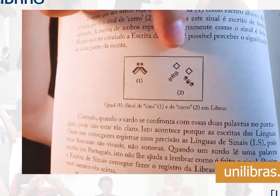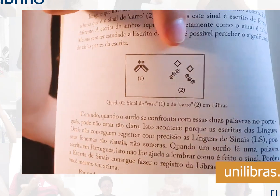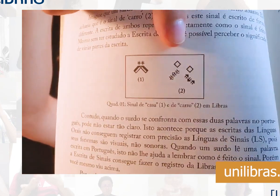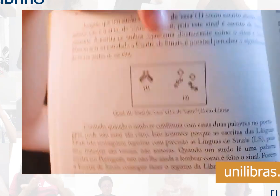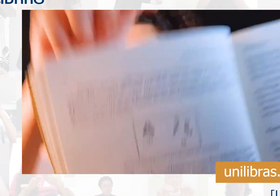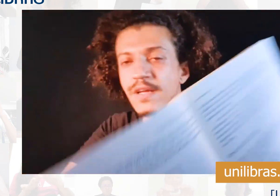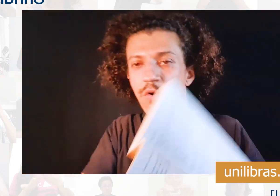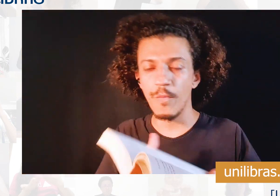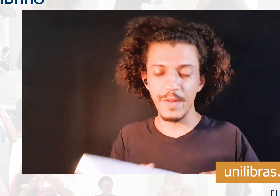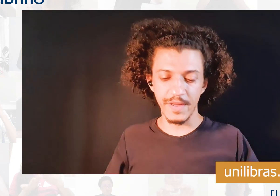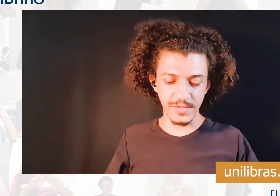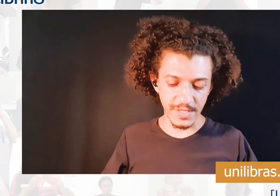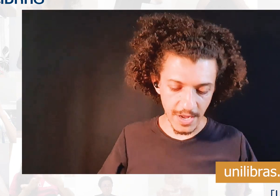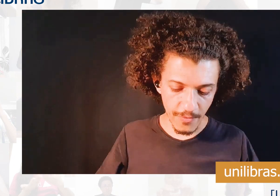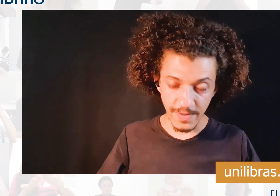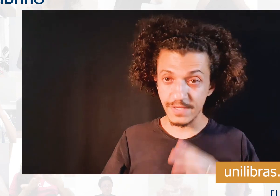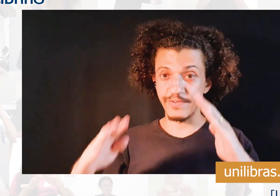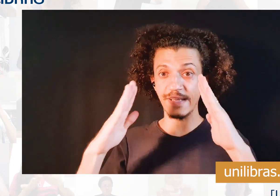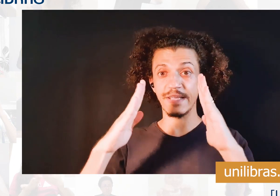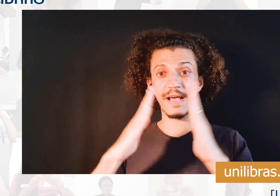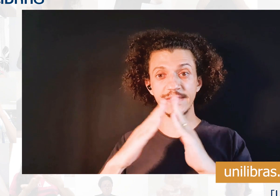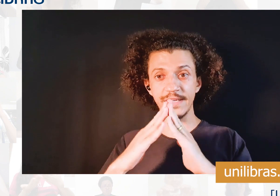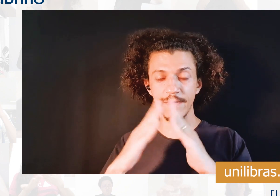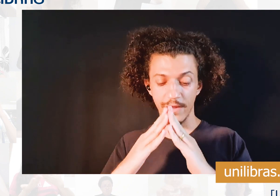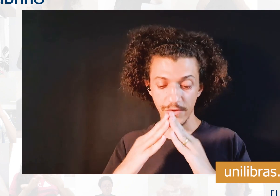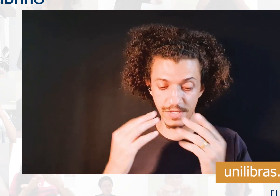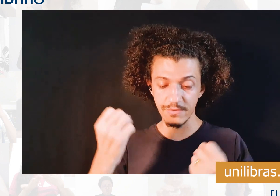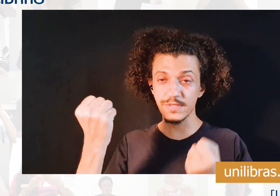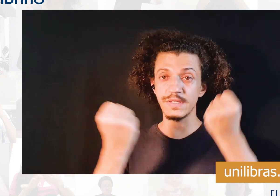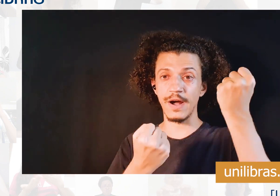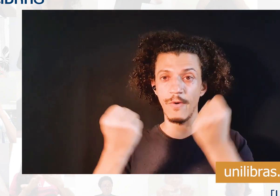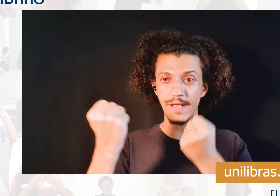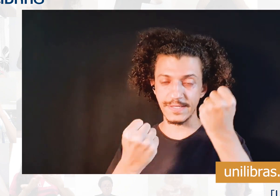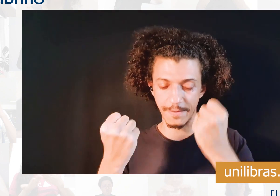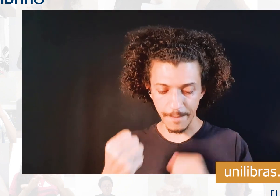são sinais diferentes. O primeiro sinal se faz assim